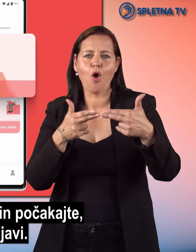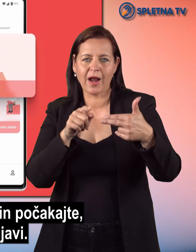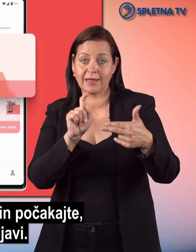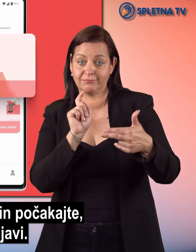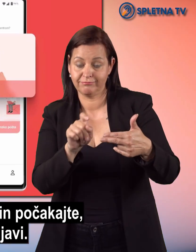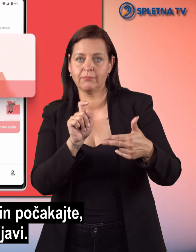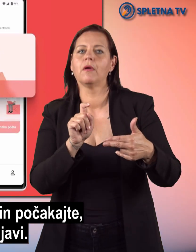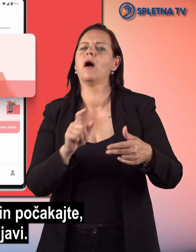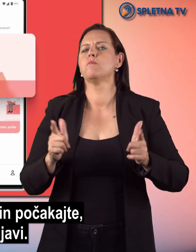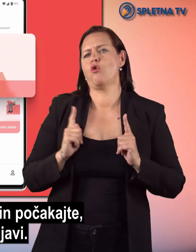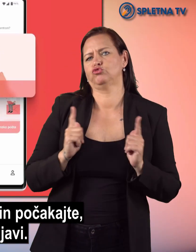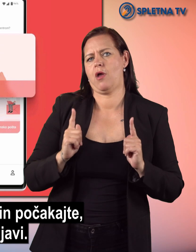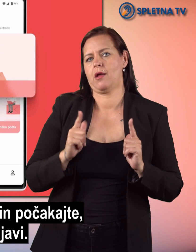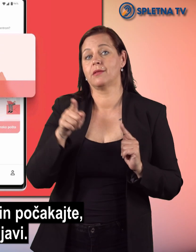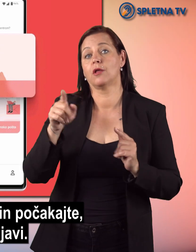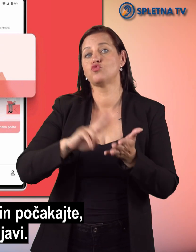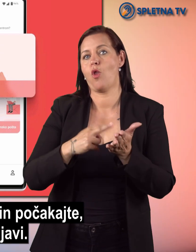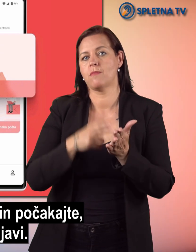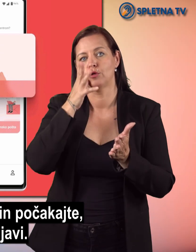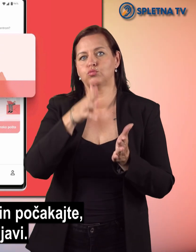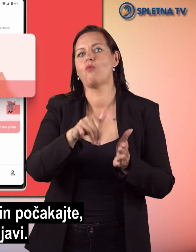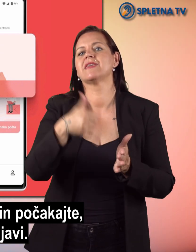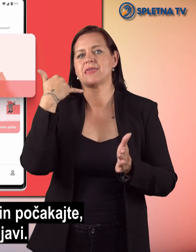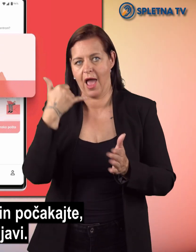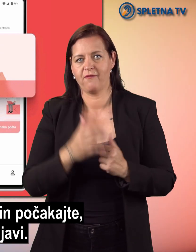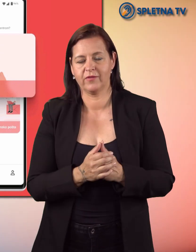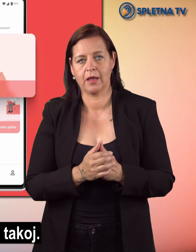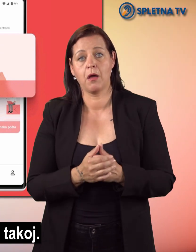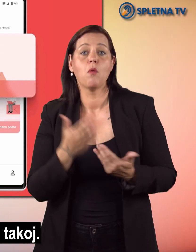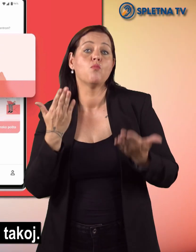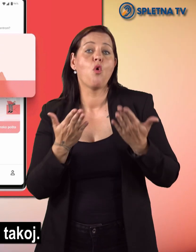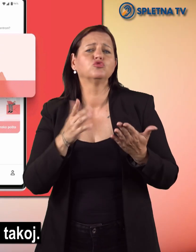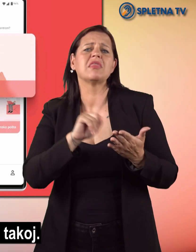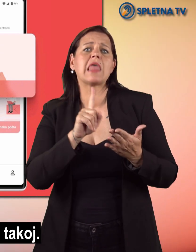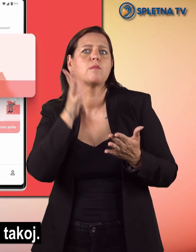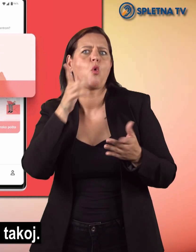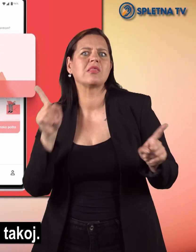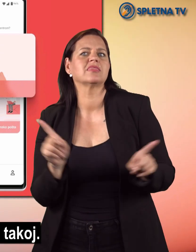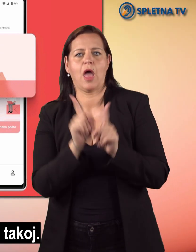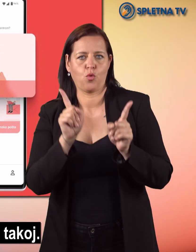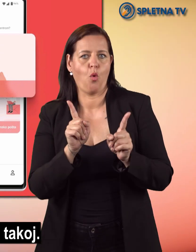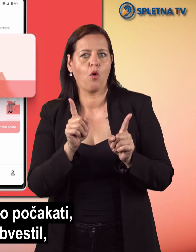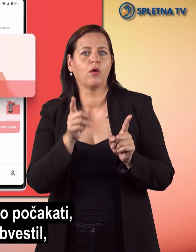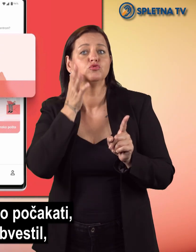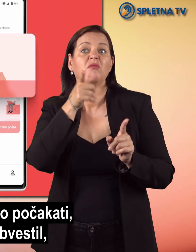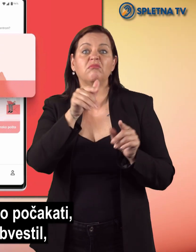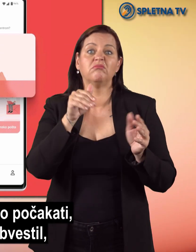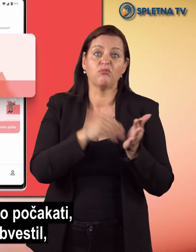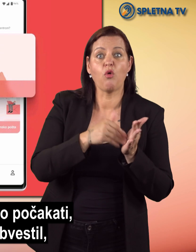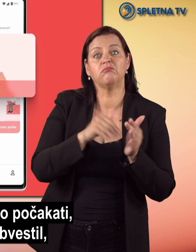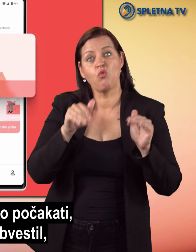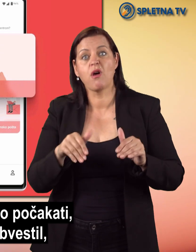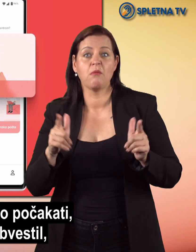Kliknite na videoklic in počakajte, da se tolmač javi. Morda to ne bo takoj. Če boste morali malo